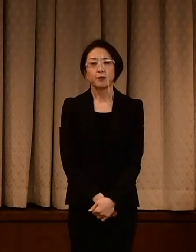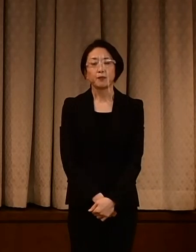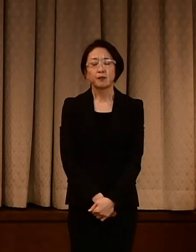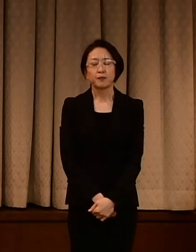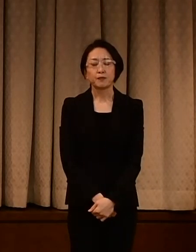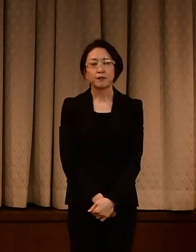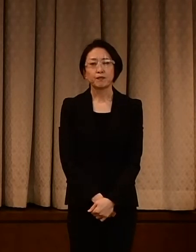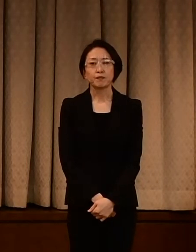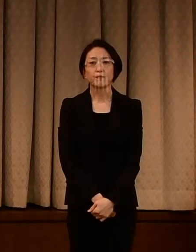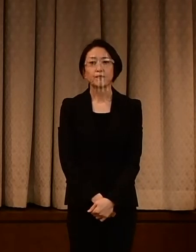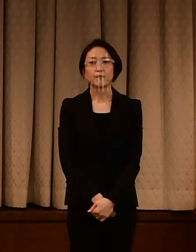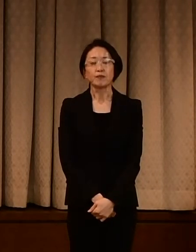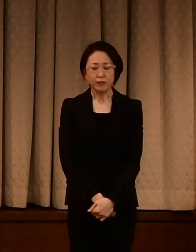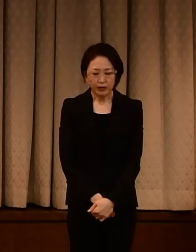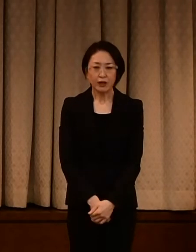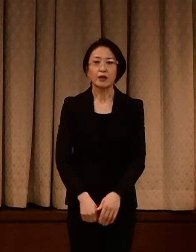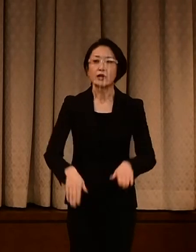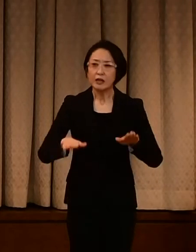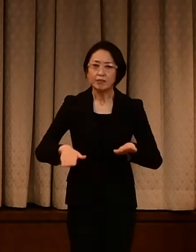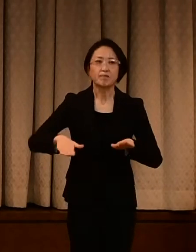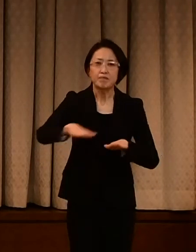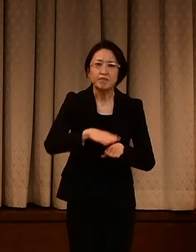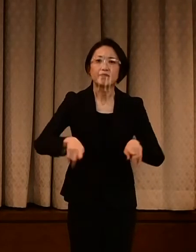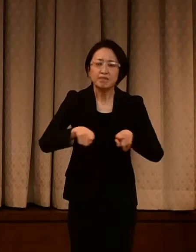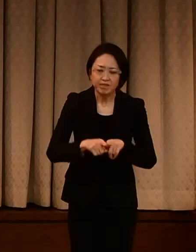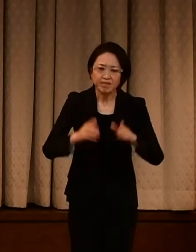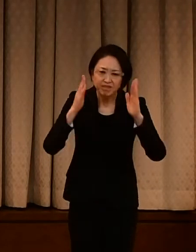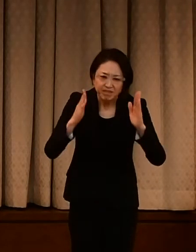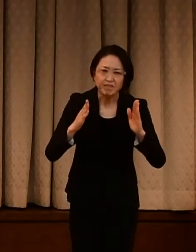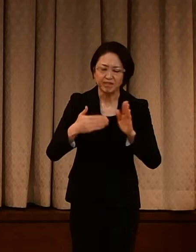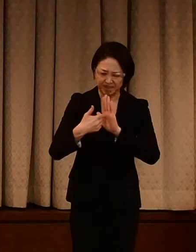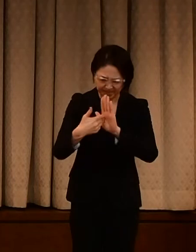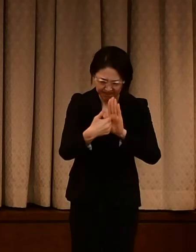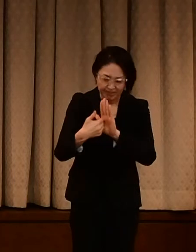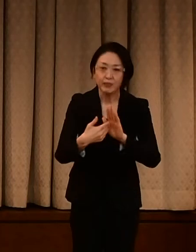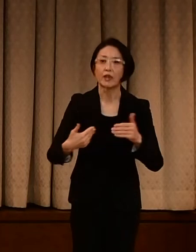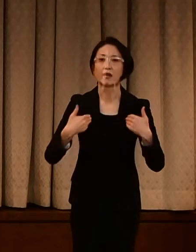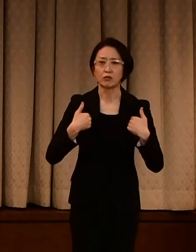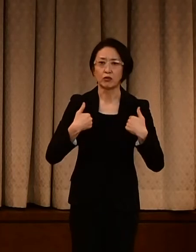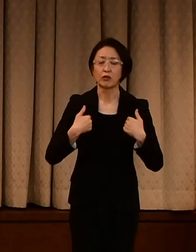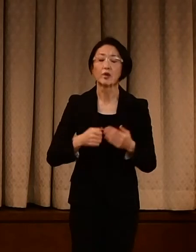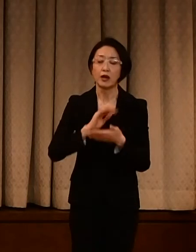。ここが踏ん張りどころでございますので、どうか県民の皆様には、